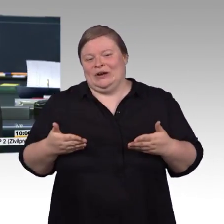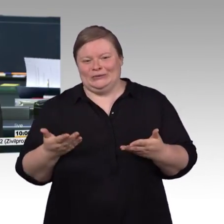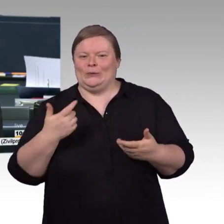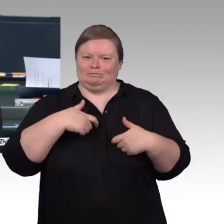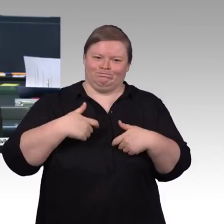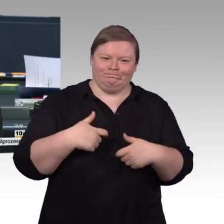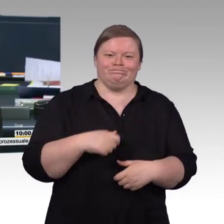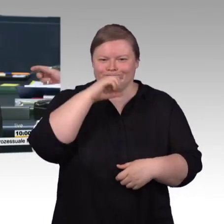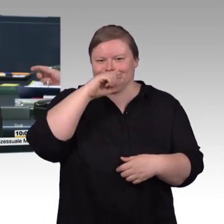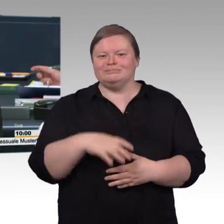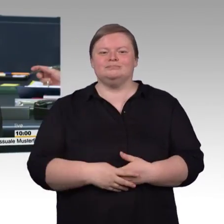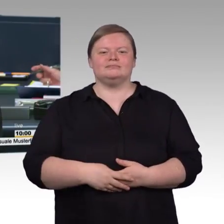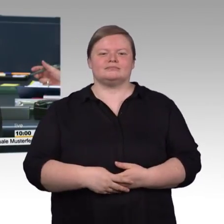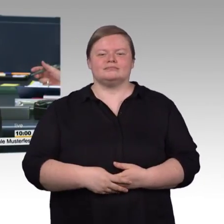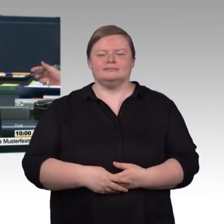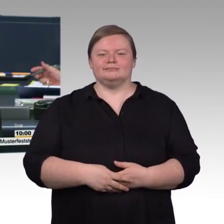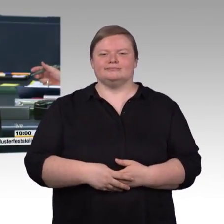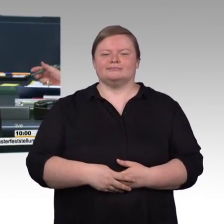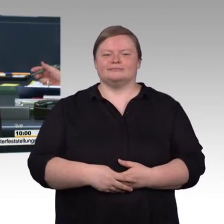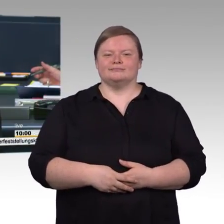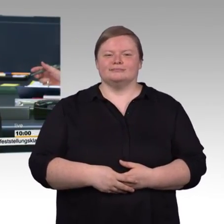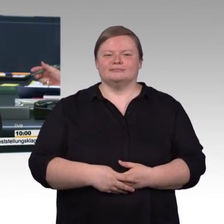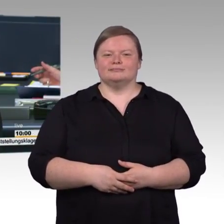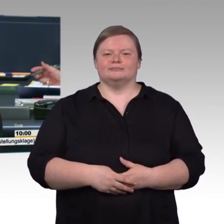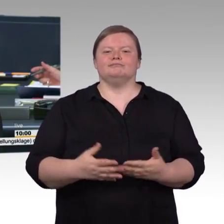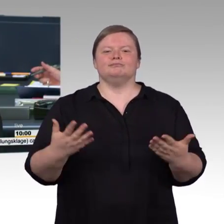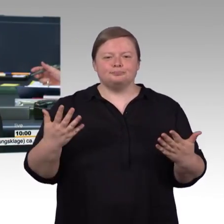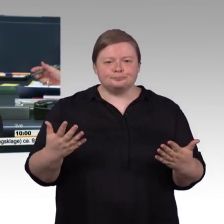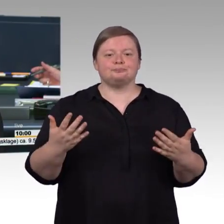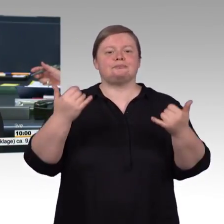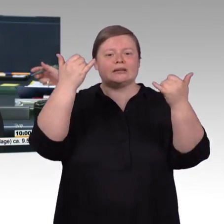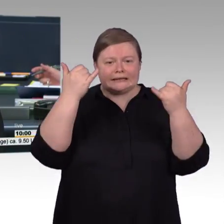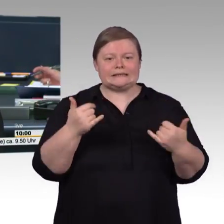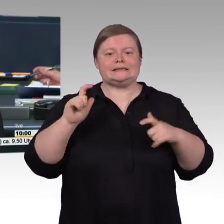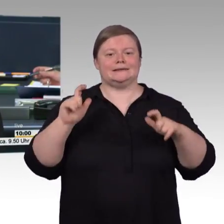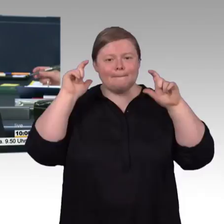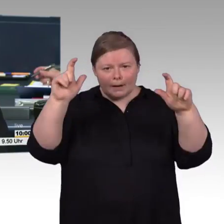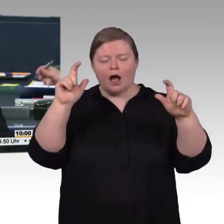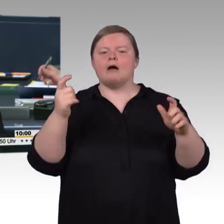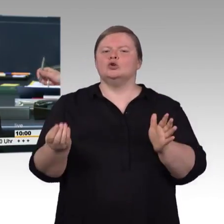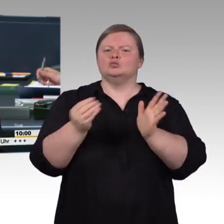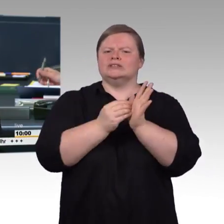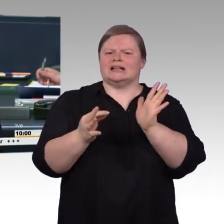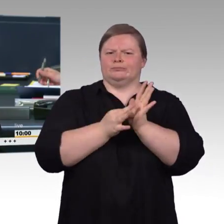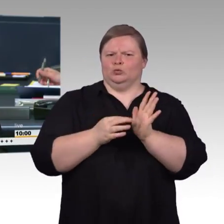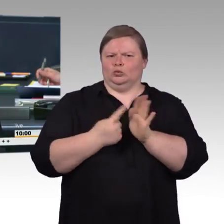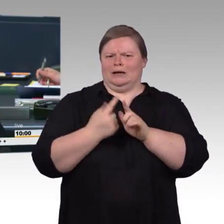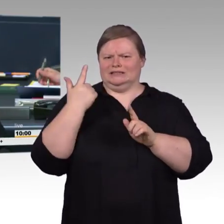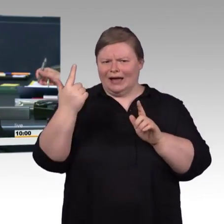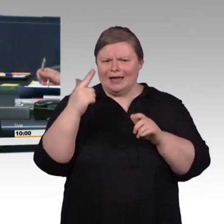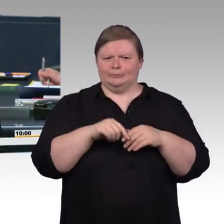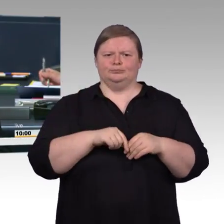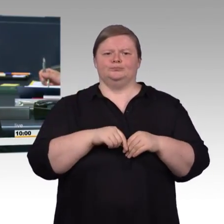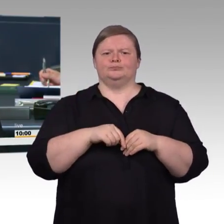Damit kommen wir zum Zusatzpunkt 2. Und das ist die Abstimmung über den Antrag der Fraktion der FDP auf der